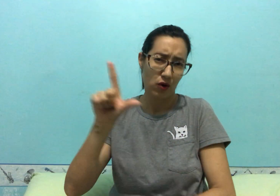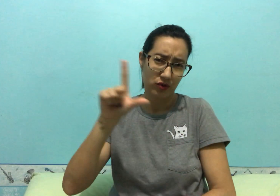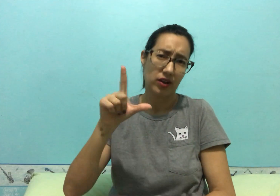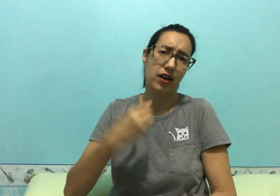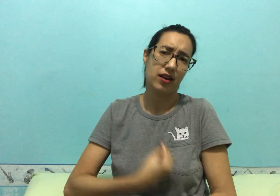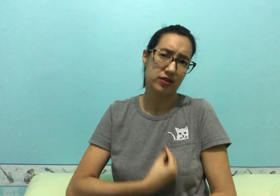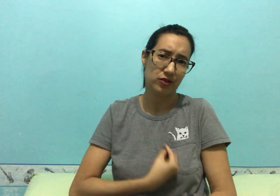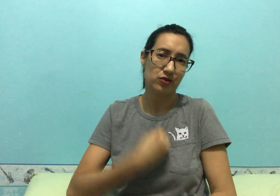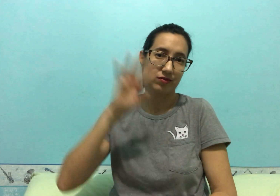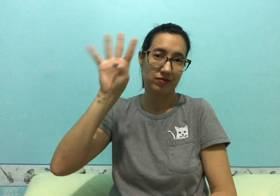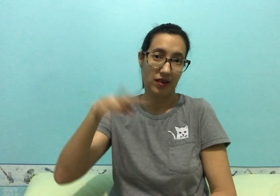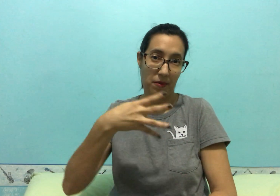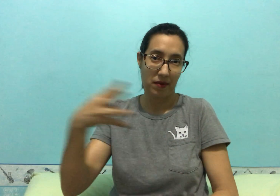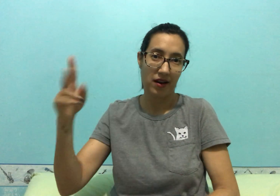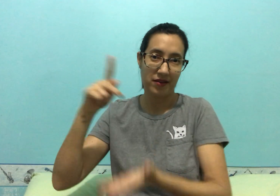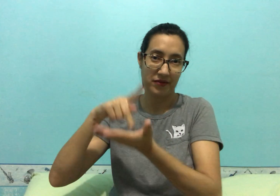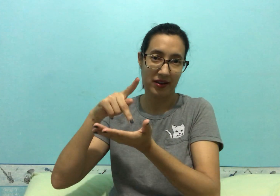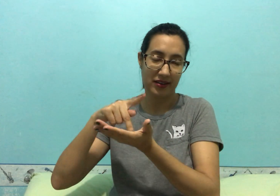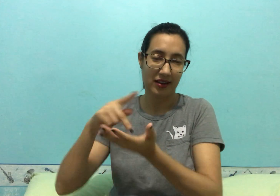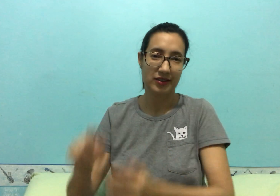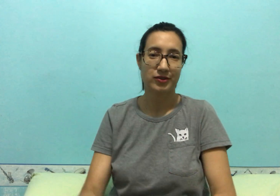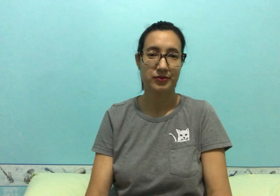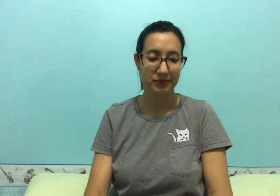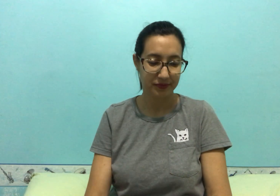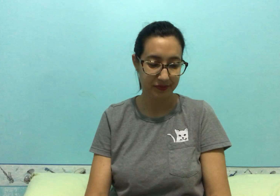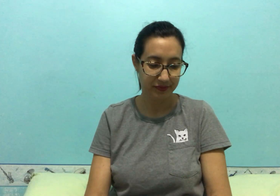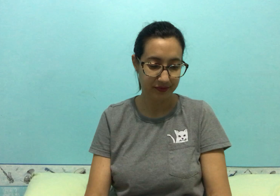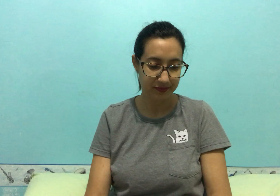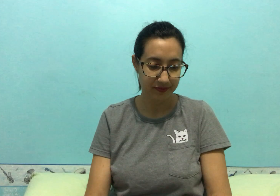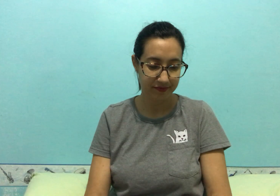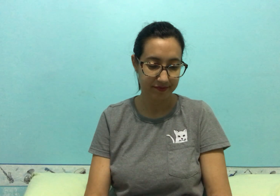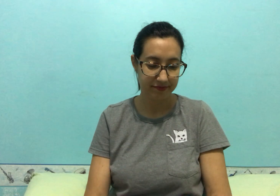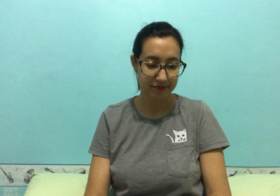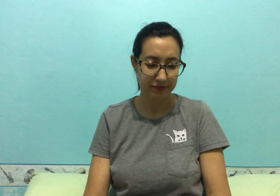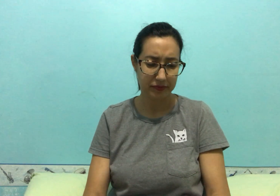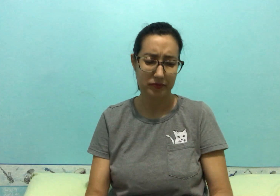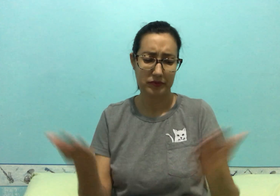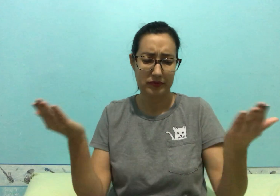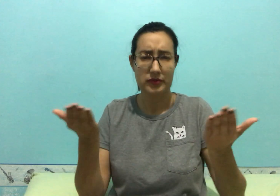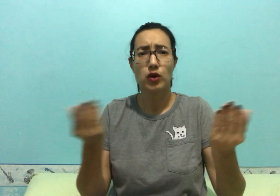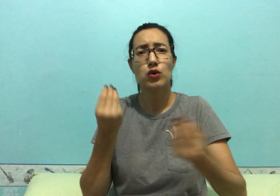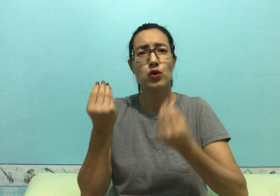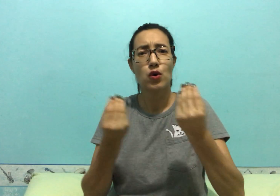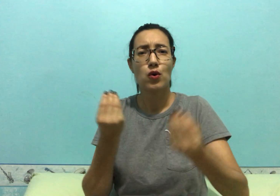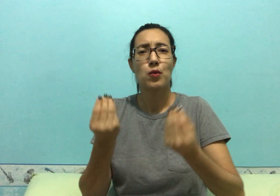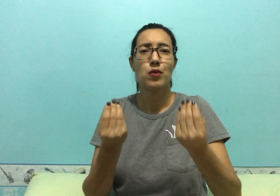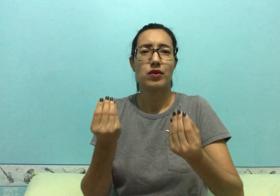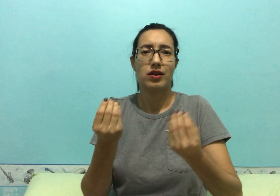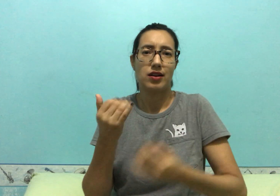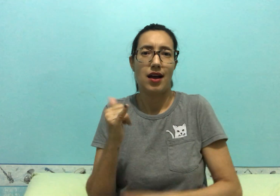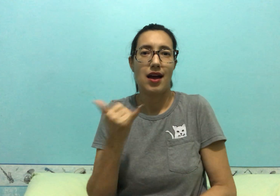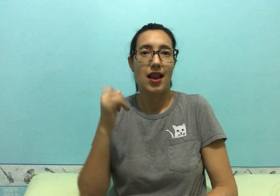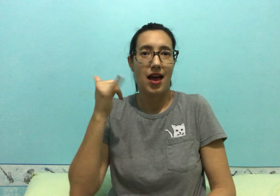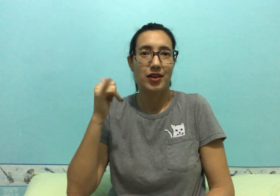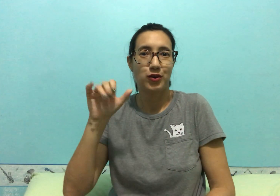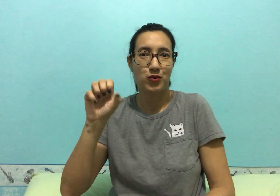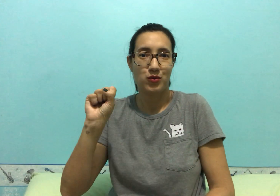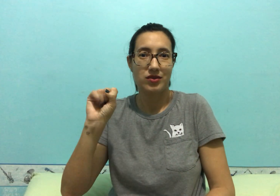aqui o diagrama de tempo, né? O que acontece com o sinal elétrico propagar por essa porta, né? Então veja que aqui nós podemos considerar